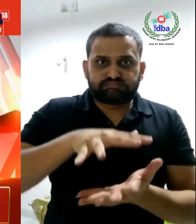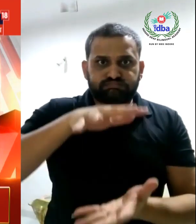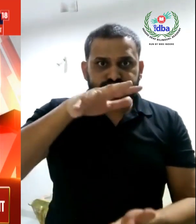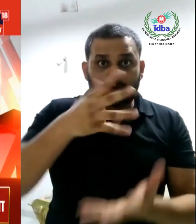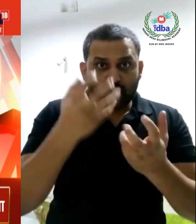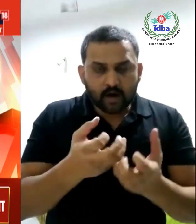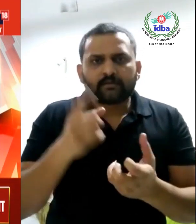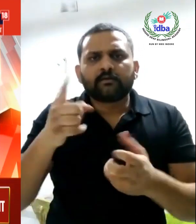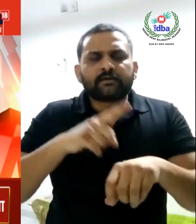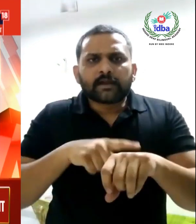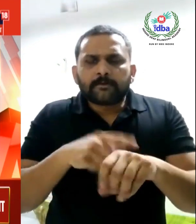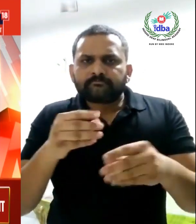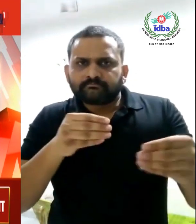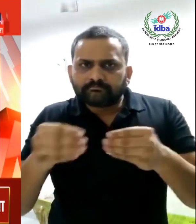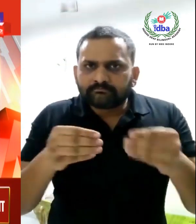अपनी सुविधानुसार